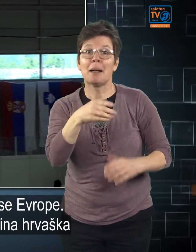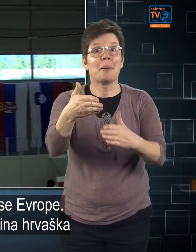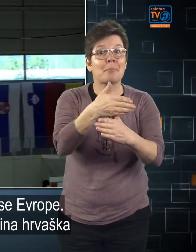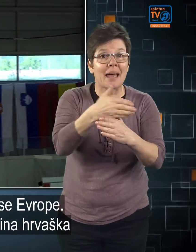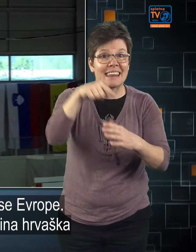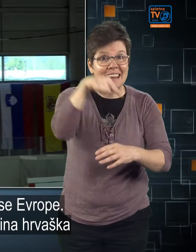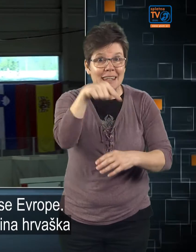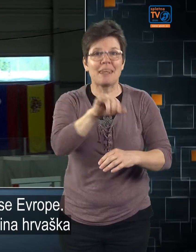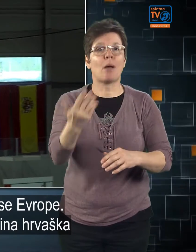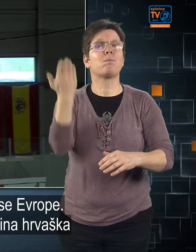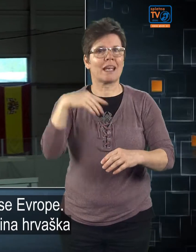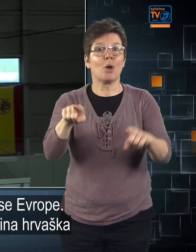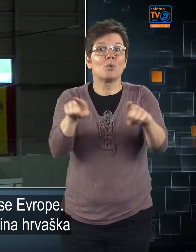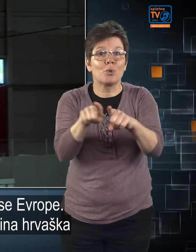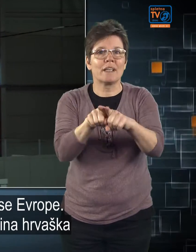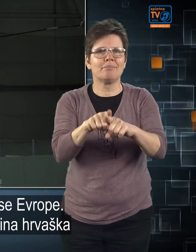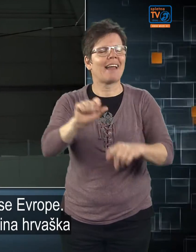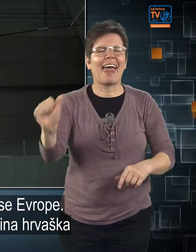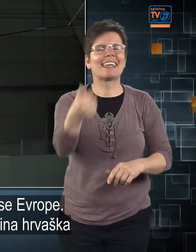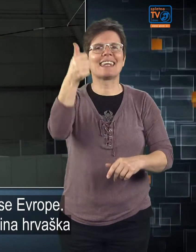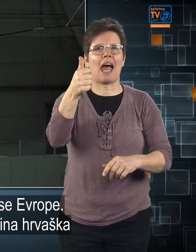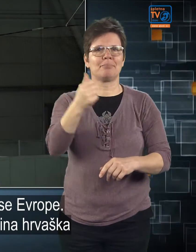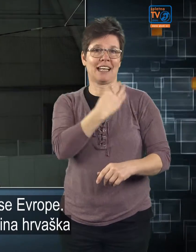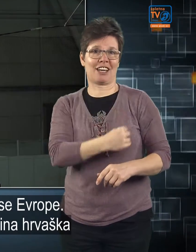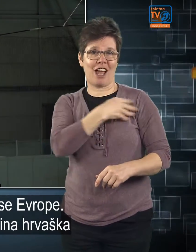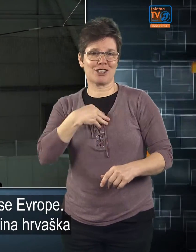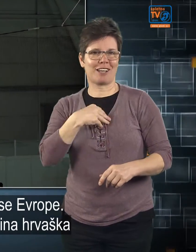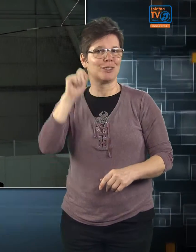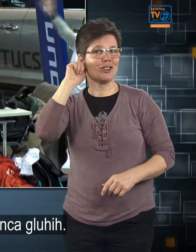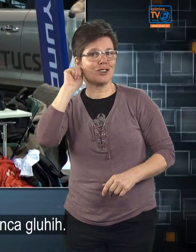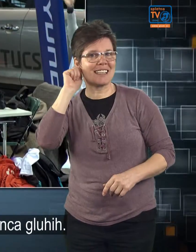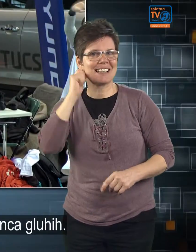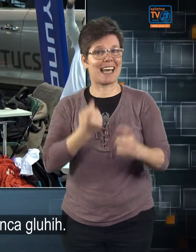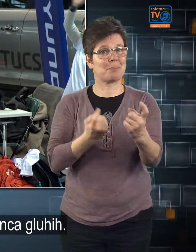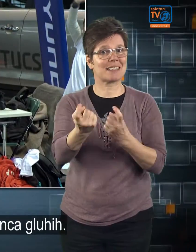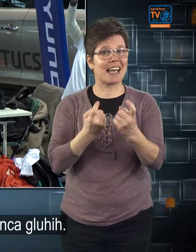Med njimi je bila edina hrvaška ženska reprezentanca gluhih.